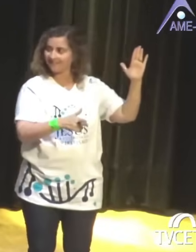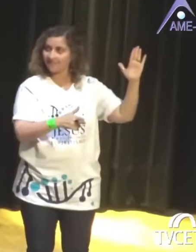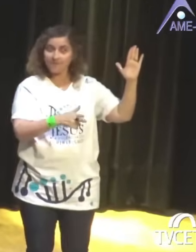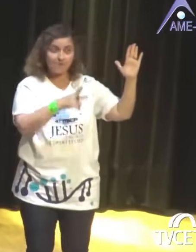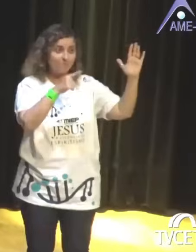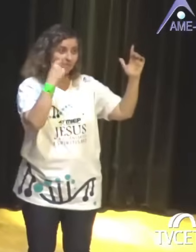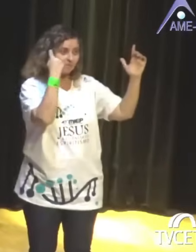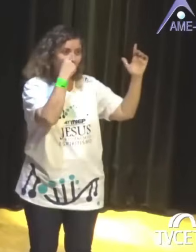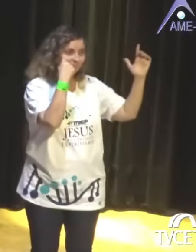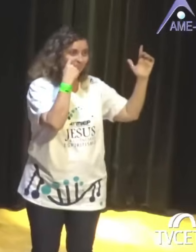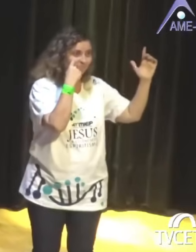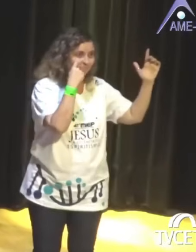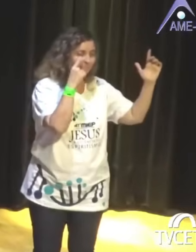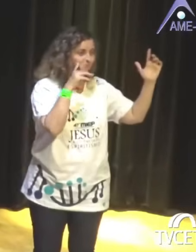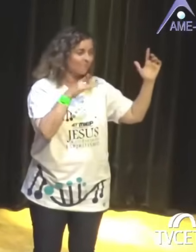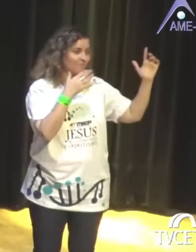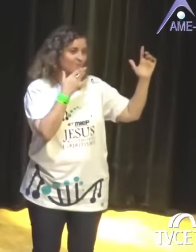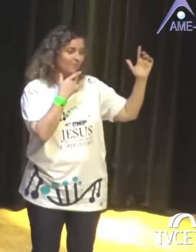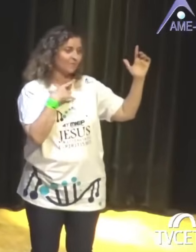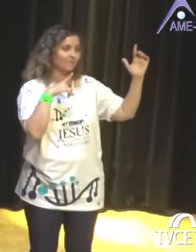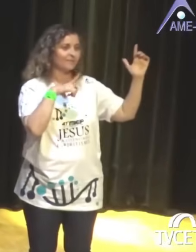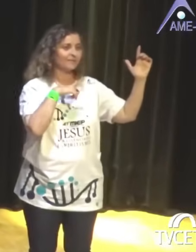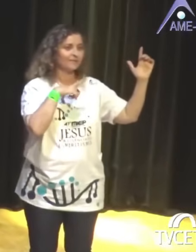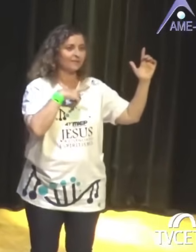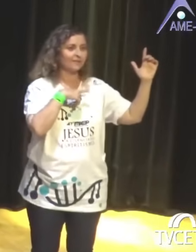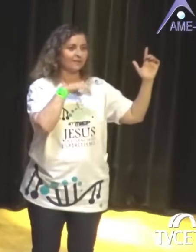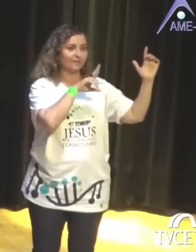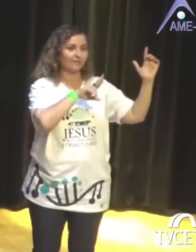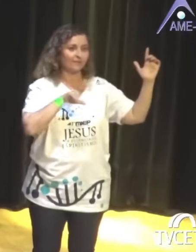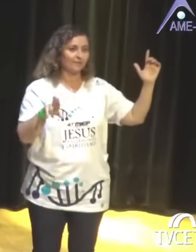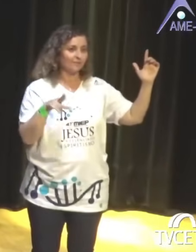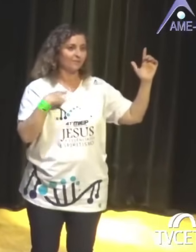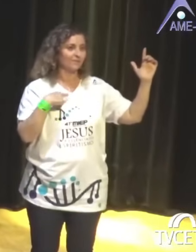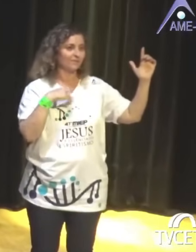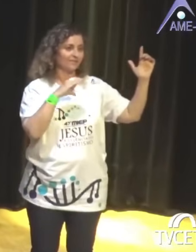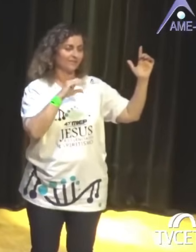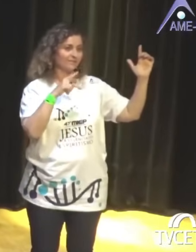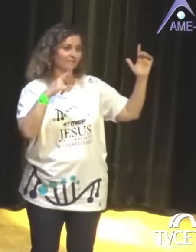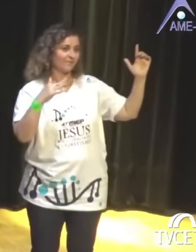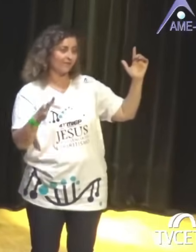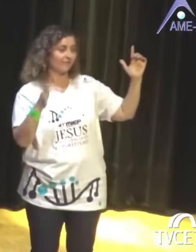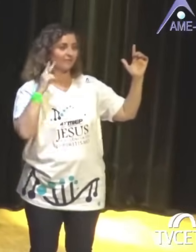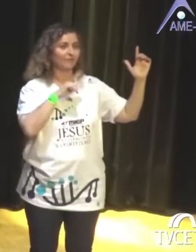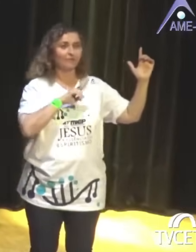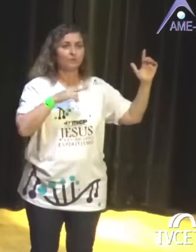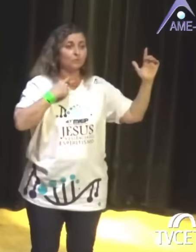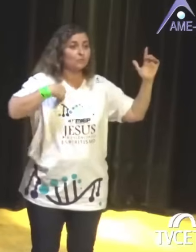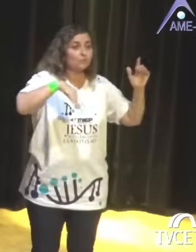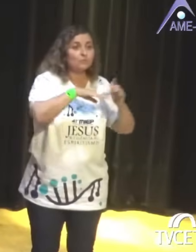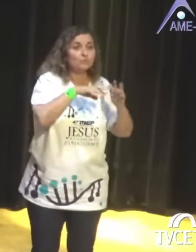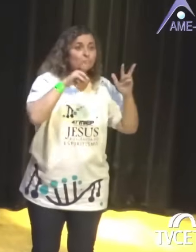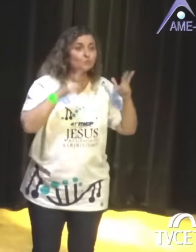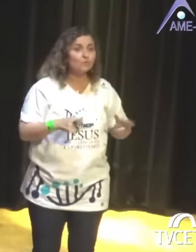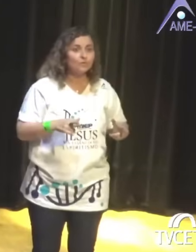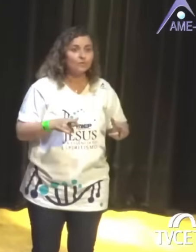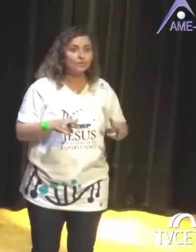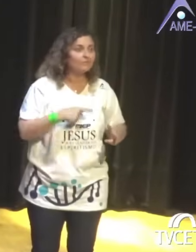seu cabelo tem o seu nome e o seu CPF é